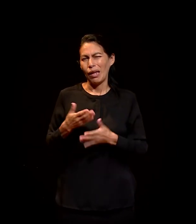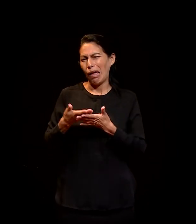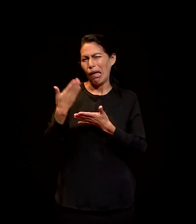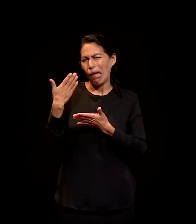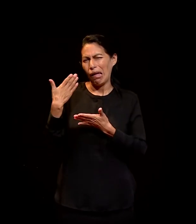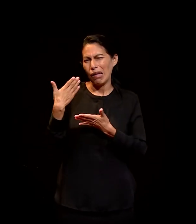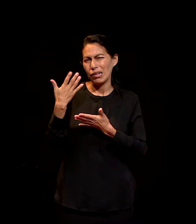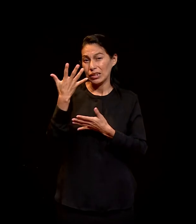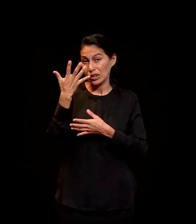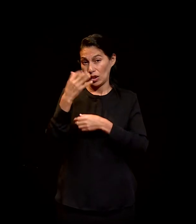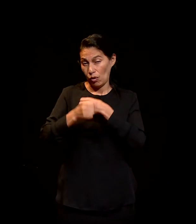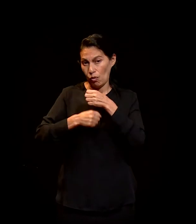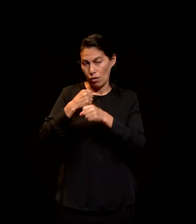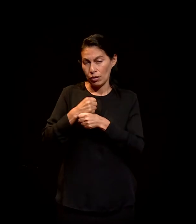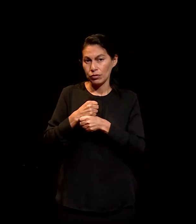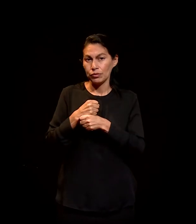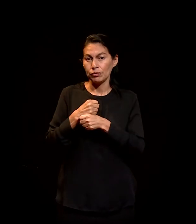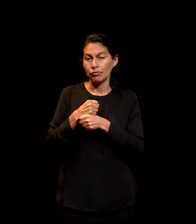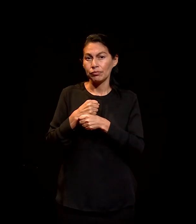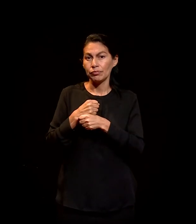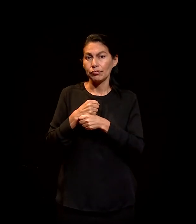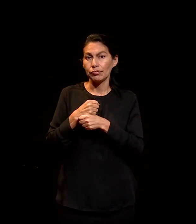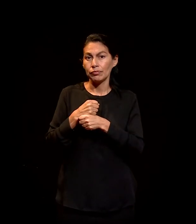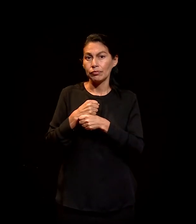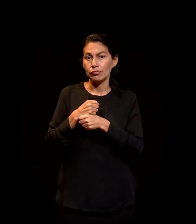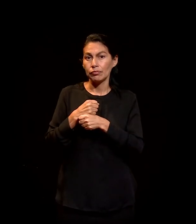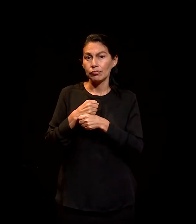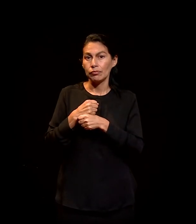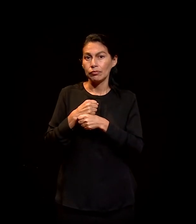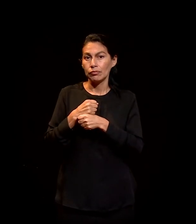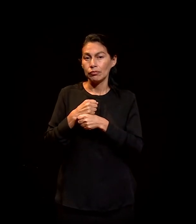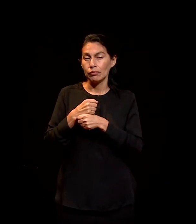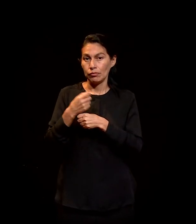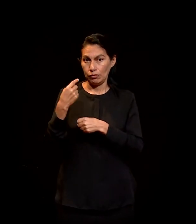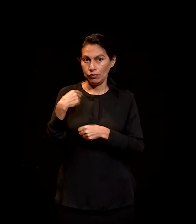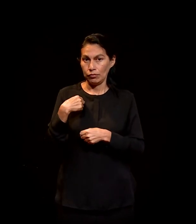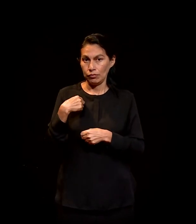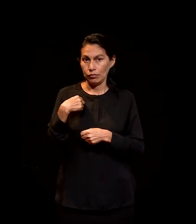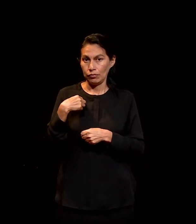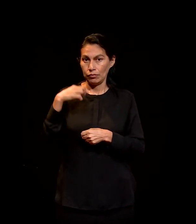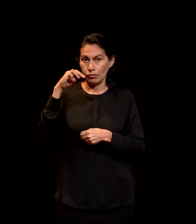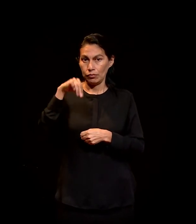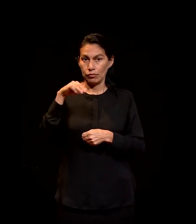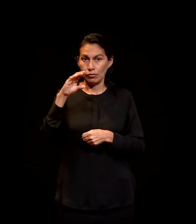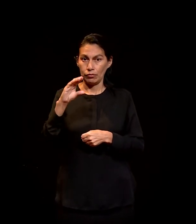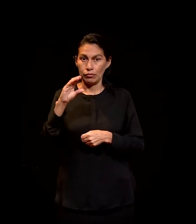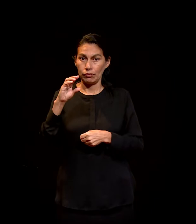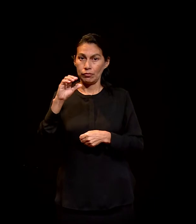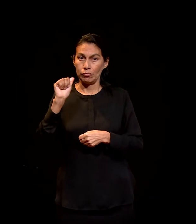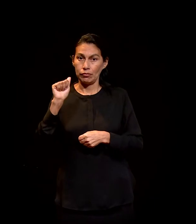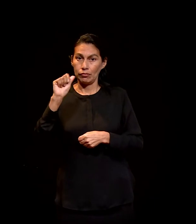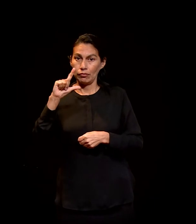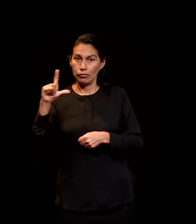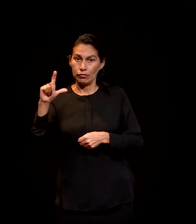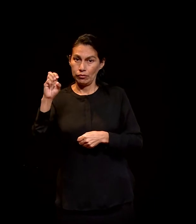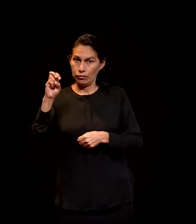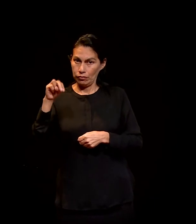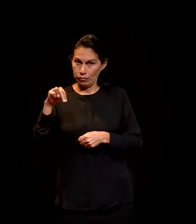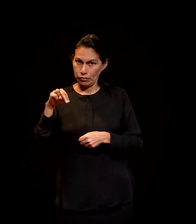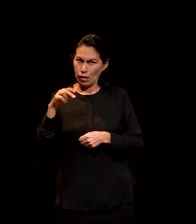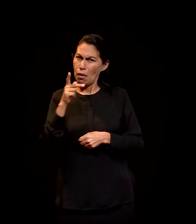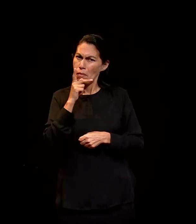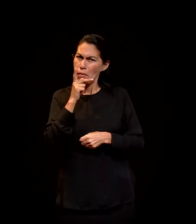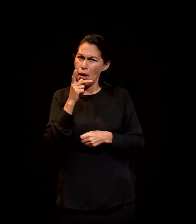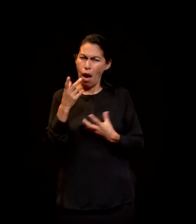hace 15 años yo venía regresando de marcar a mis papás